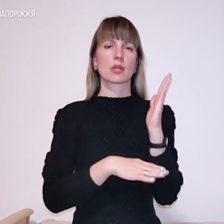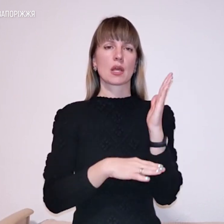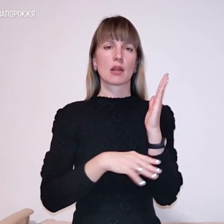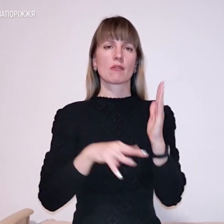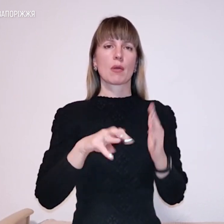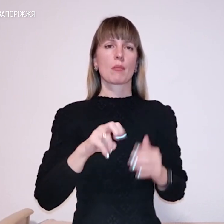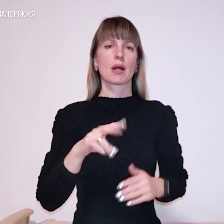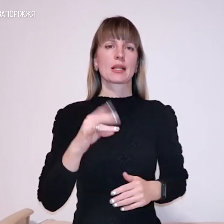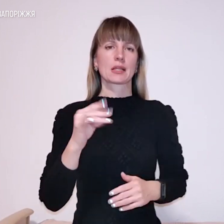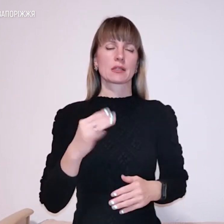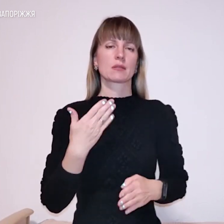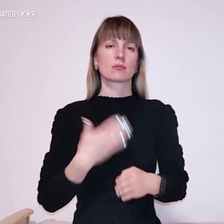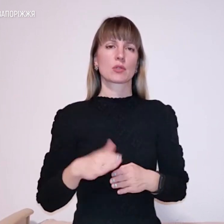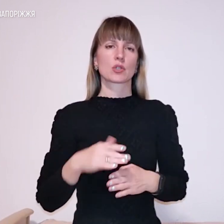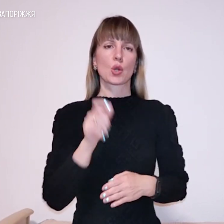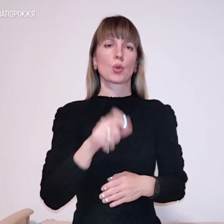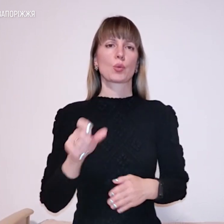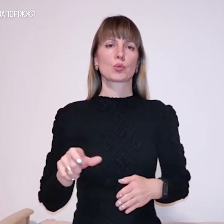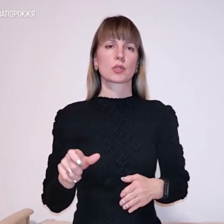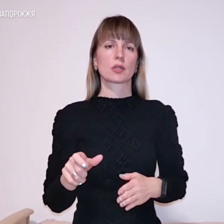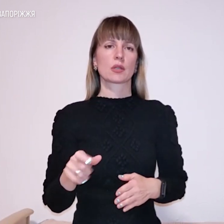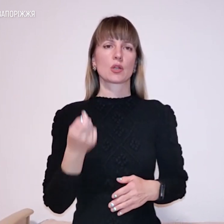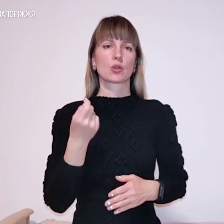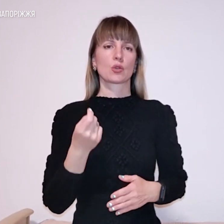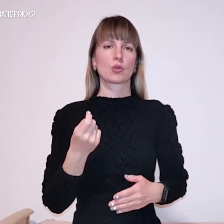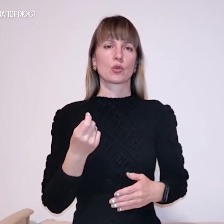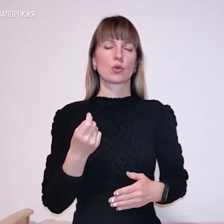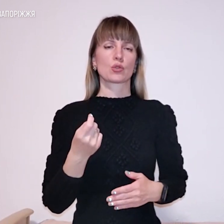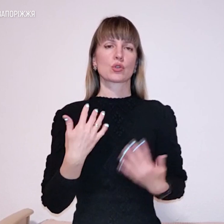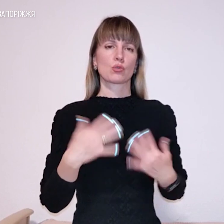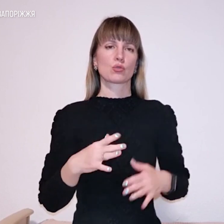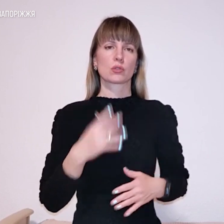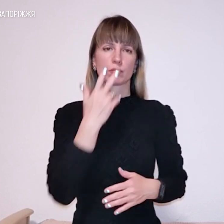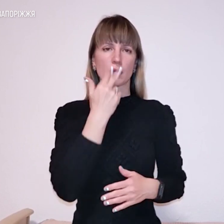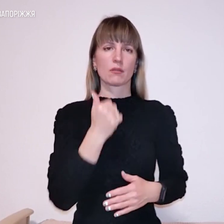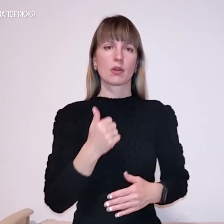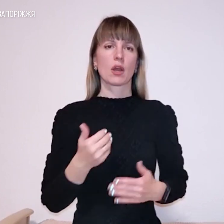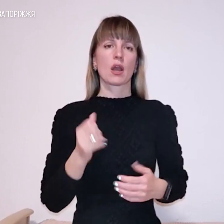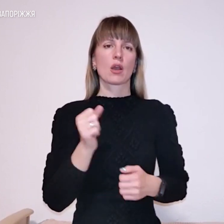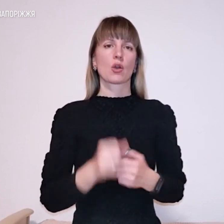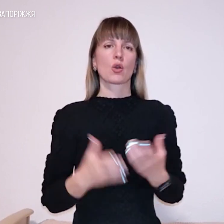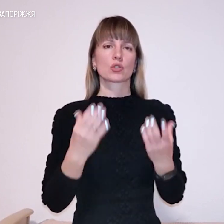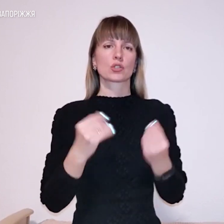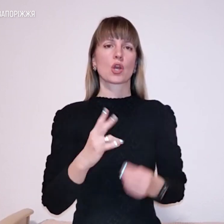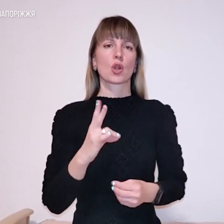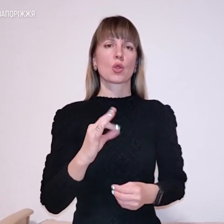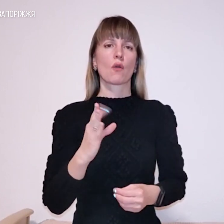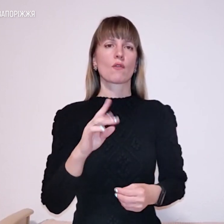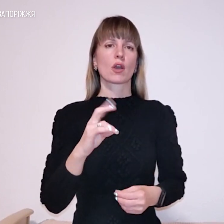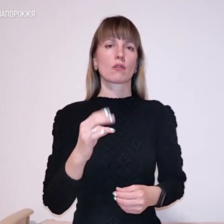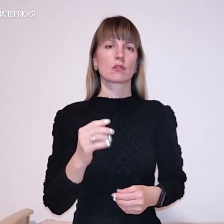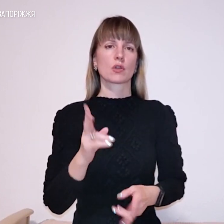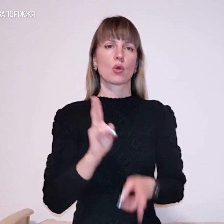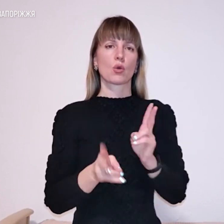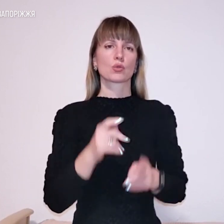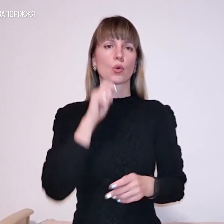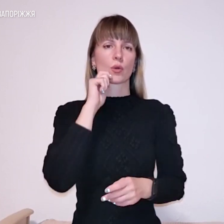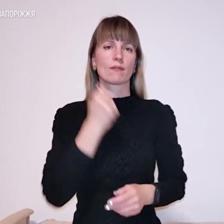общем, потихеньку люди вже якби трошки вже втягнулись. Щодня новояковлівці на трьох кухнях готують українським військовим гарячі